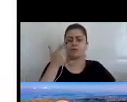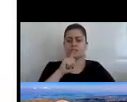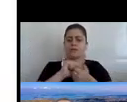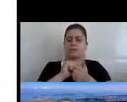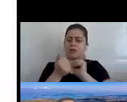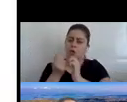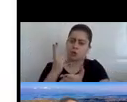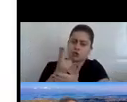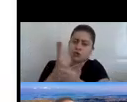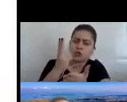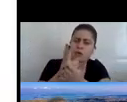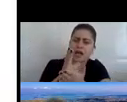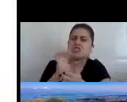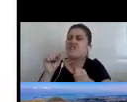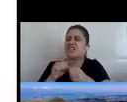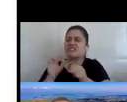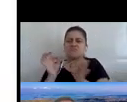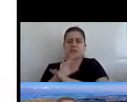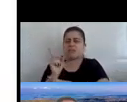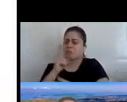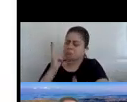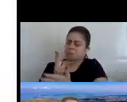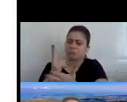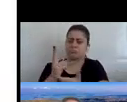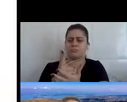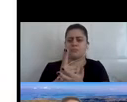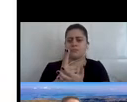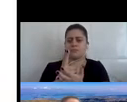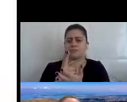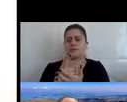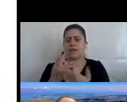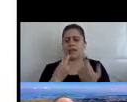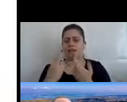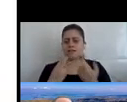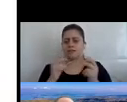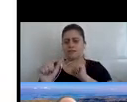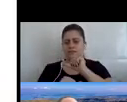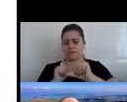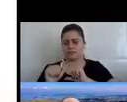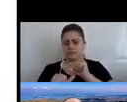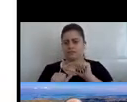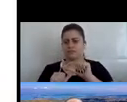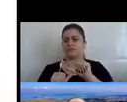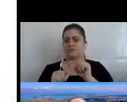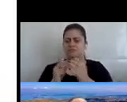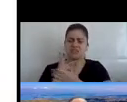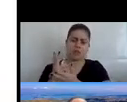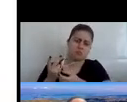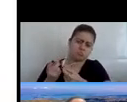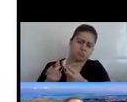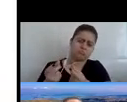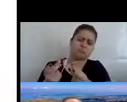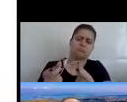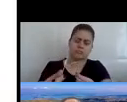contínua, uma reestruturação e uma renovação dessas relações ao longo do tempo e dos cenários que isso